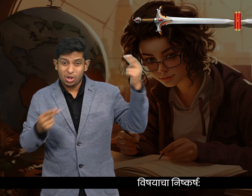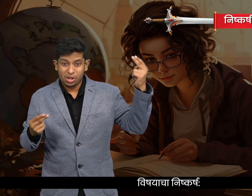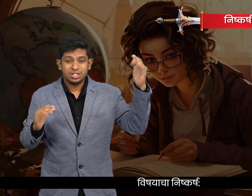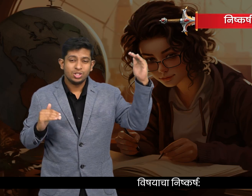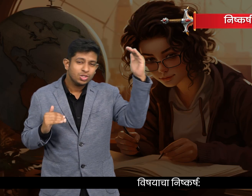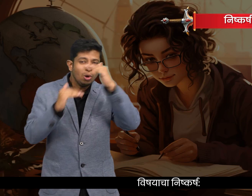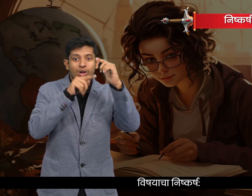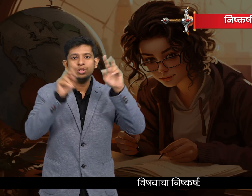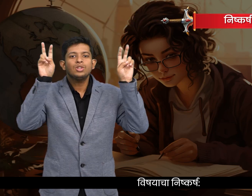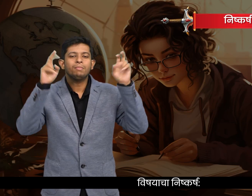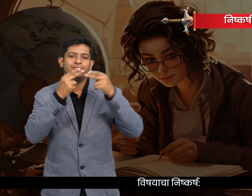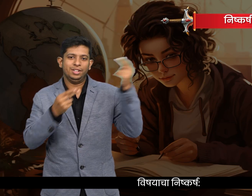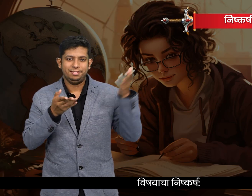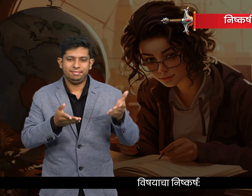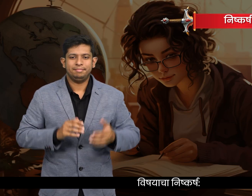विषयाचा निष्कर्ष.